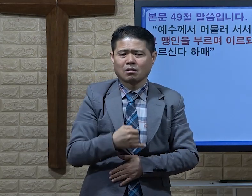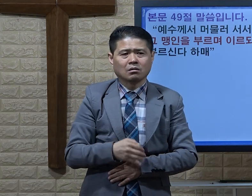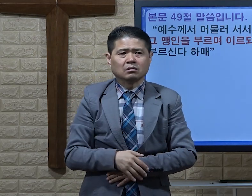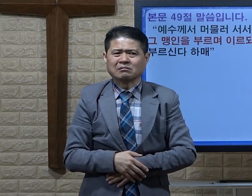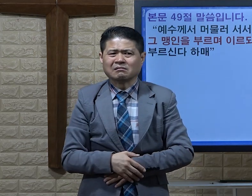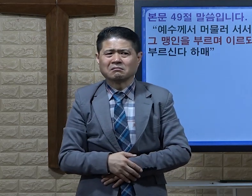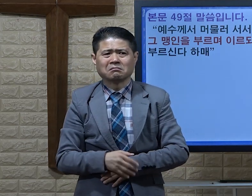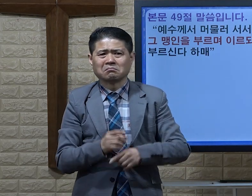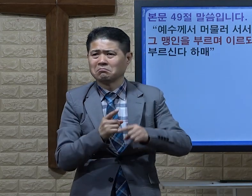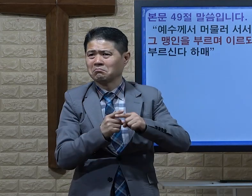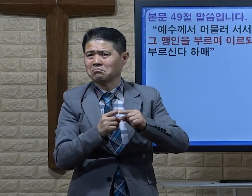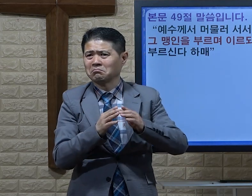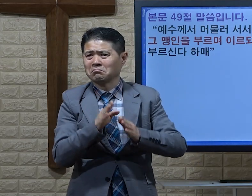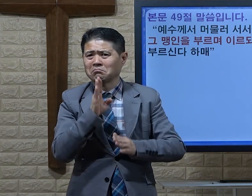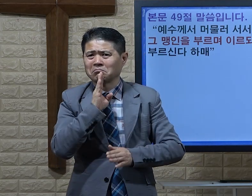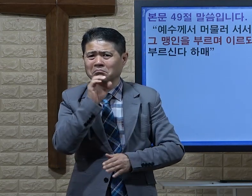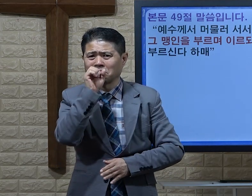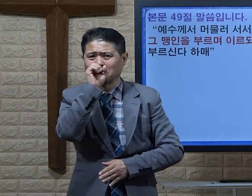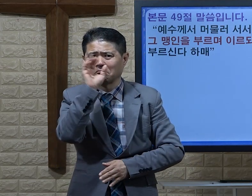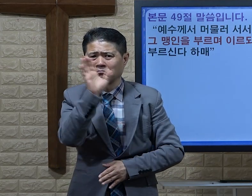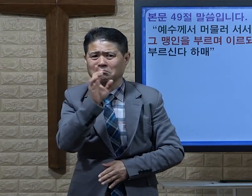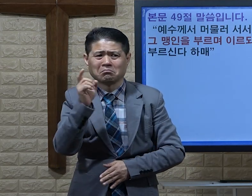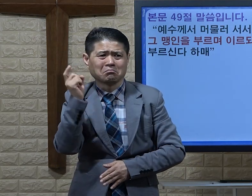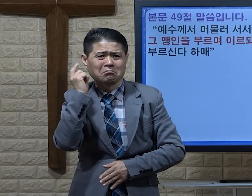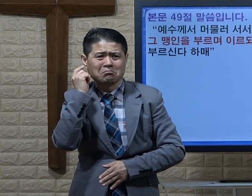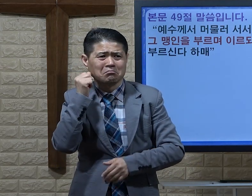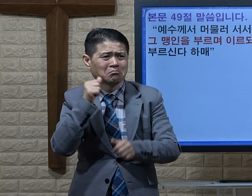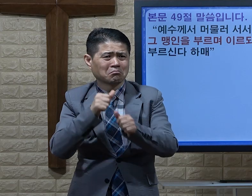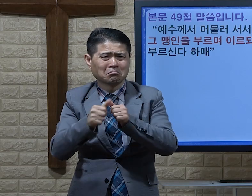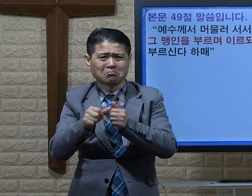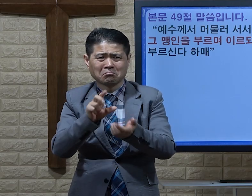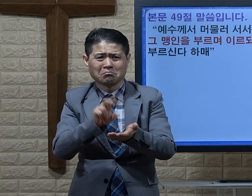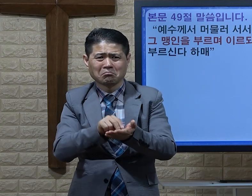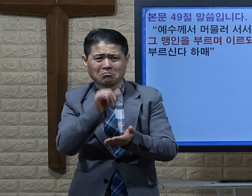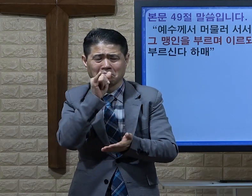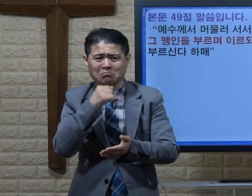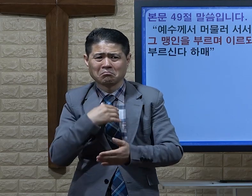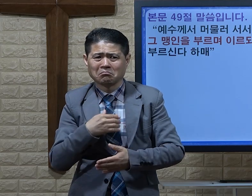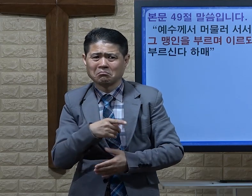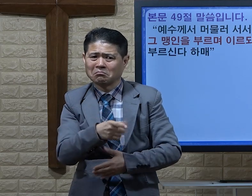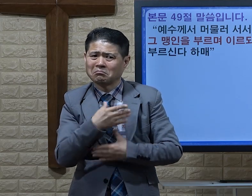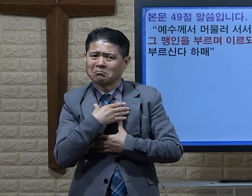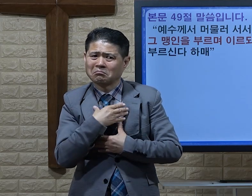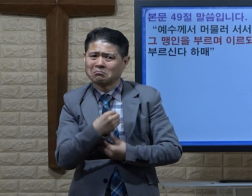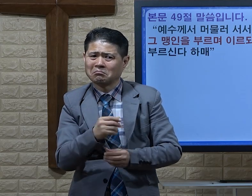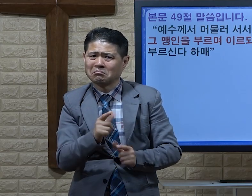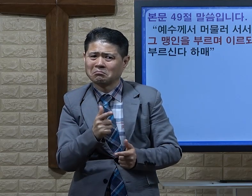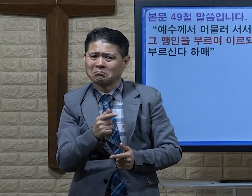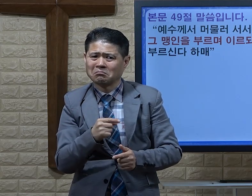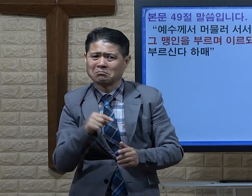와야 됩니다. 억지로 오는 것이 아니라 문제를 일으키는 것이 아니라 평안하지 않는데 왜